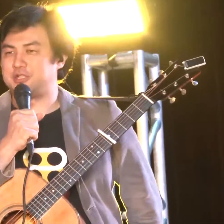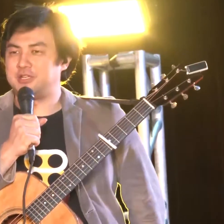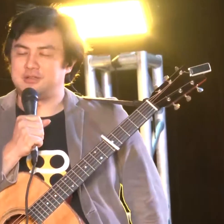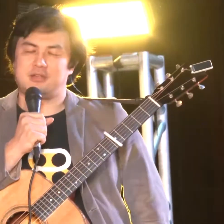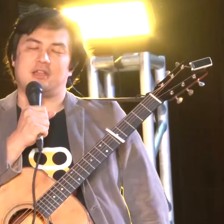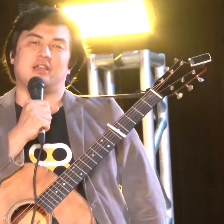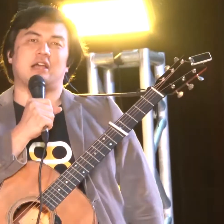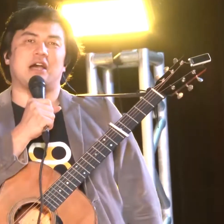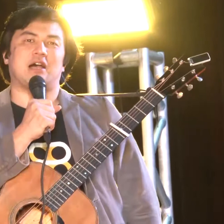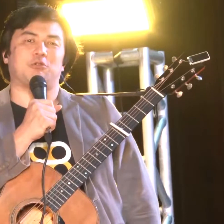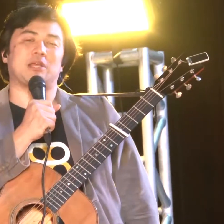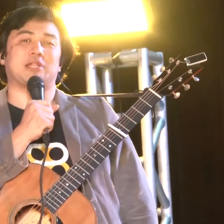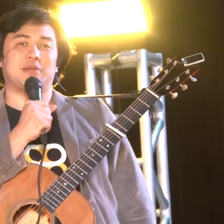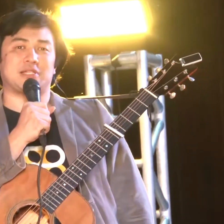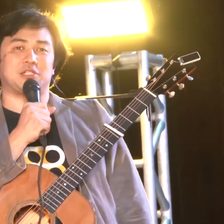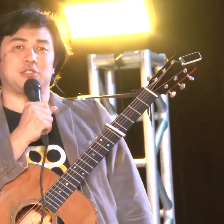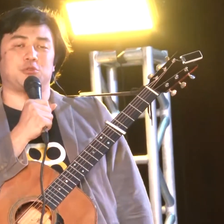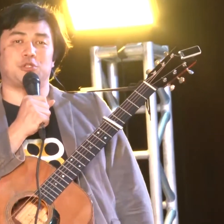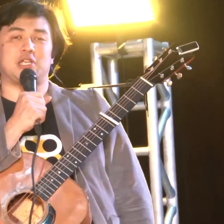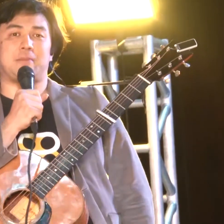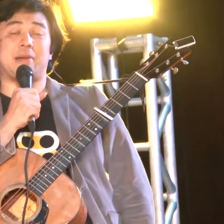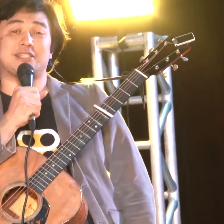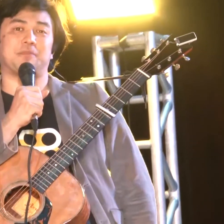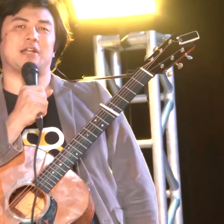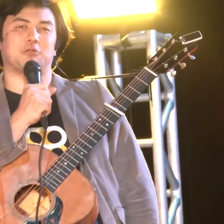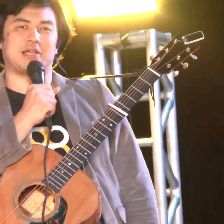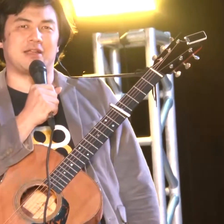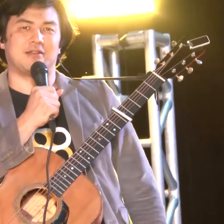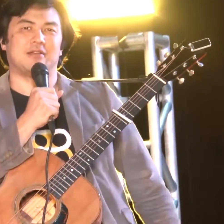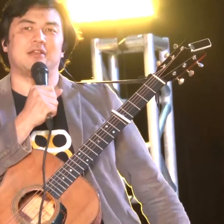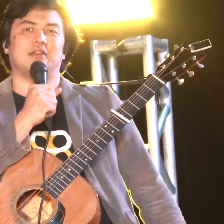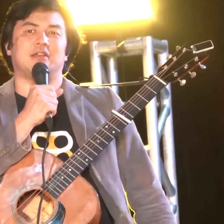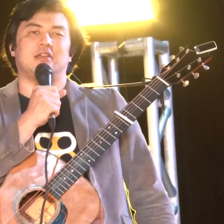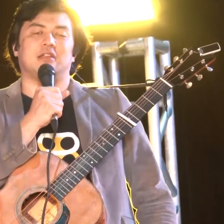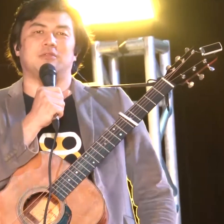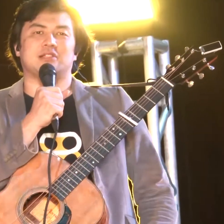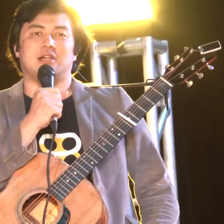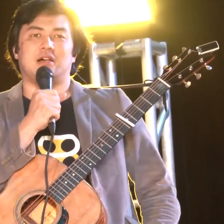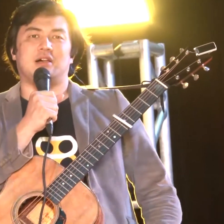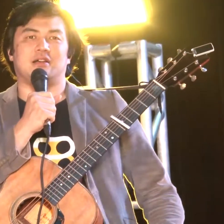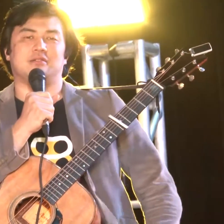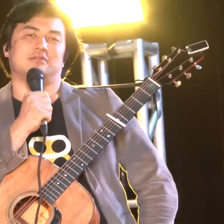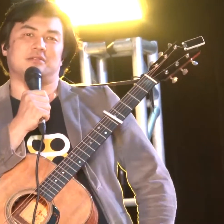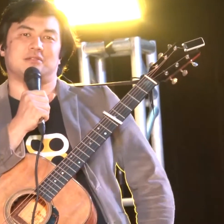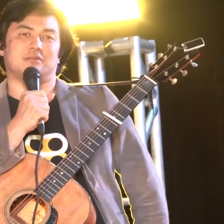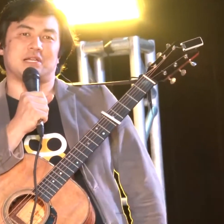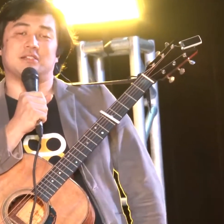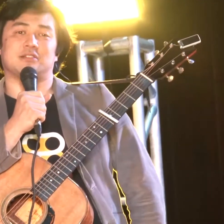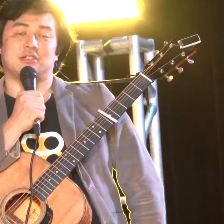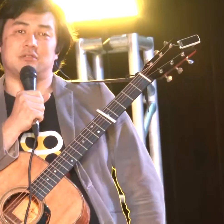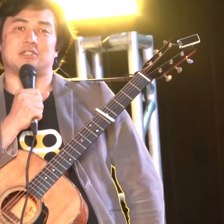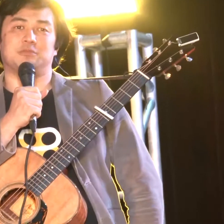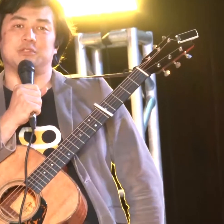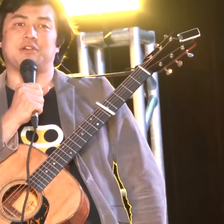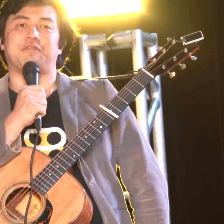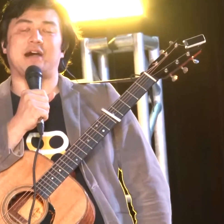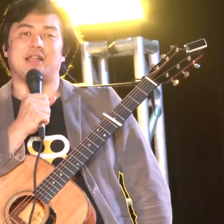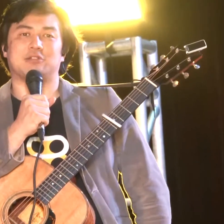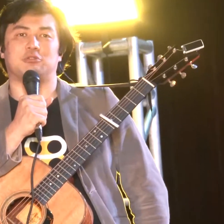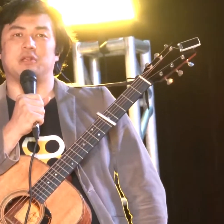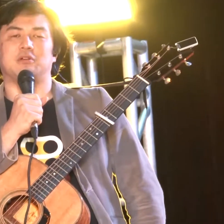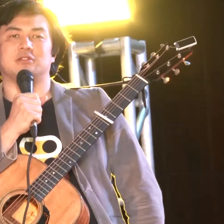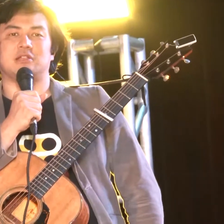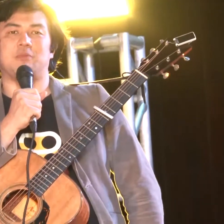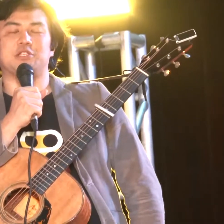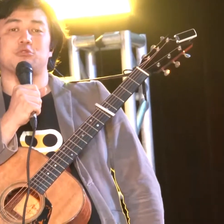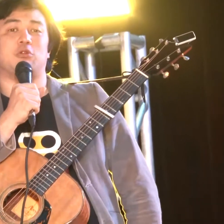Escolho a Ti. O tema da mensagem de hoje é Paz para Lutar. Então essa canção, essa música fala